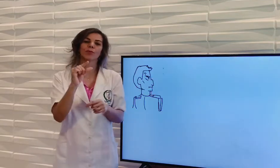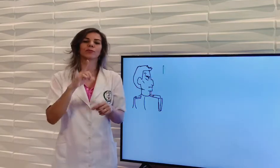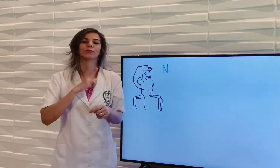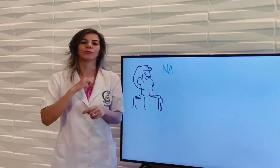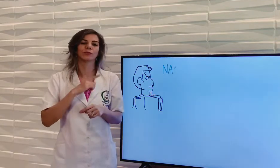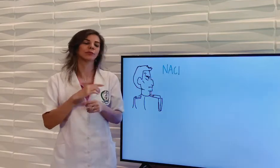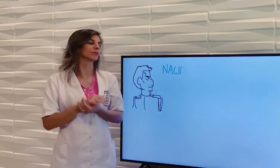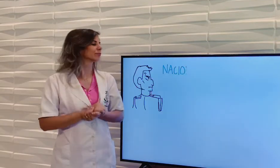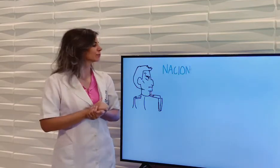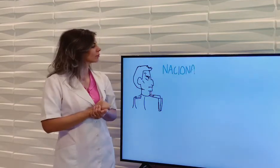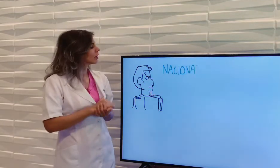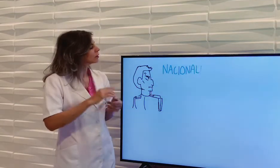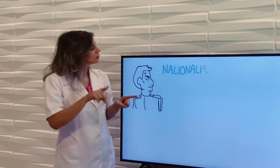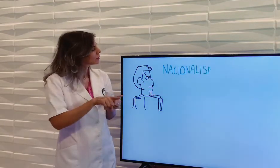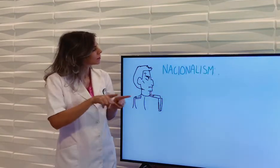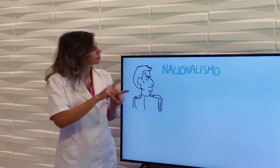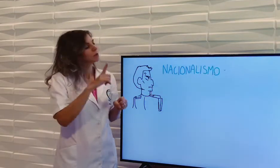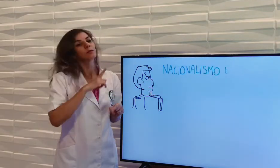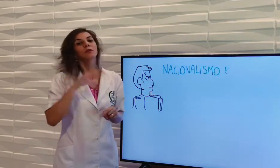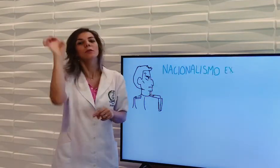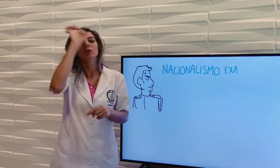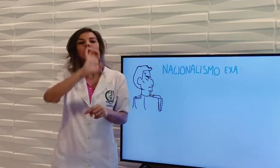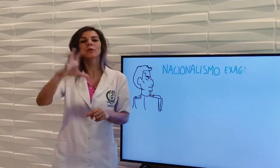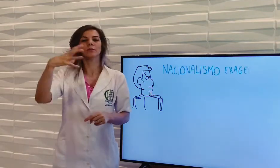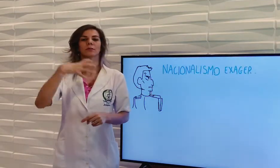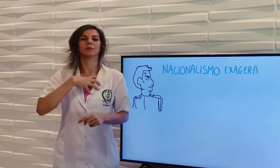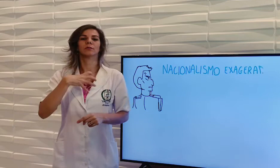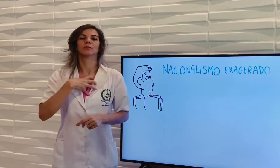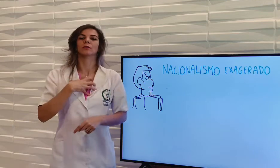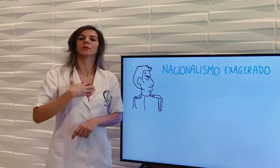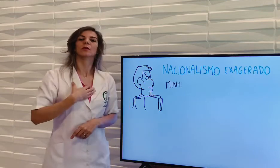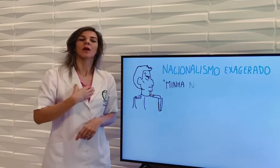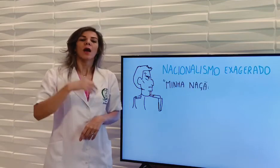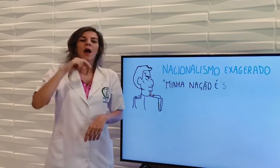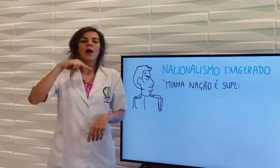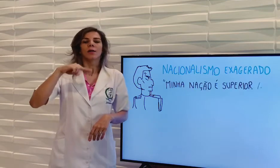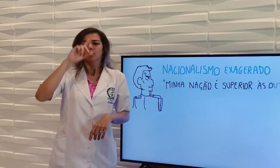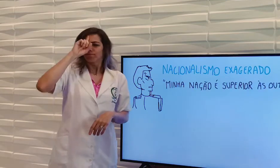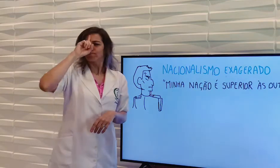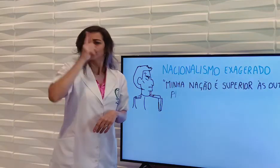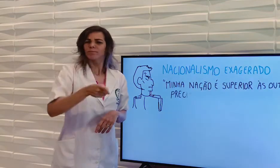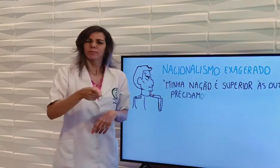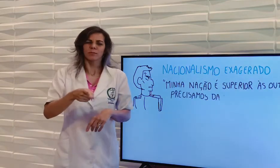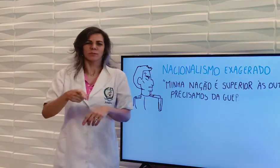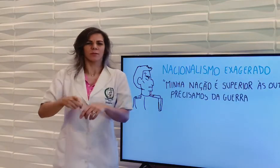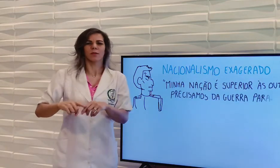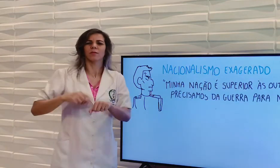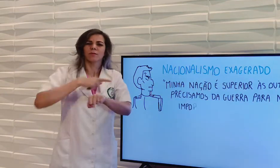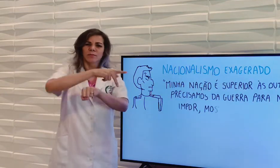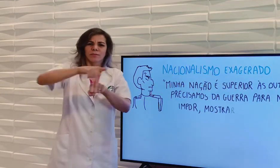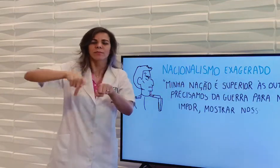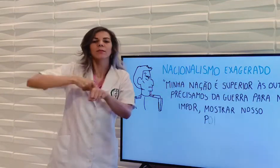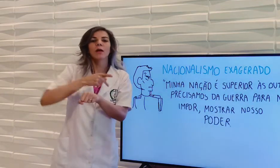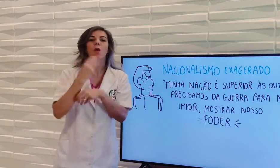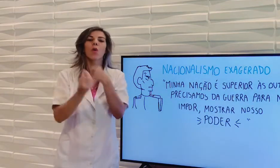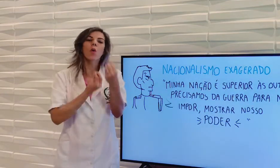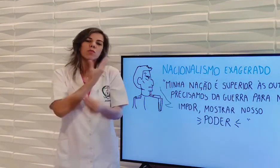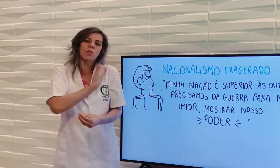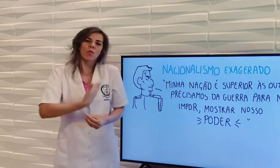Além disso, crescia na Europa um sentimento de nacionalismo exacerbado, que era um meio do governo de manipular a população a